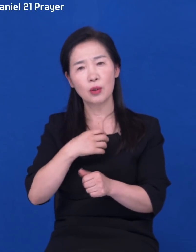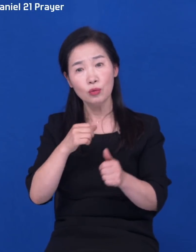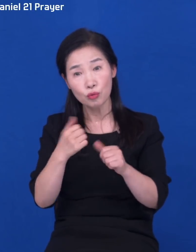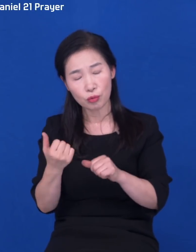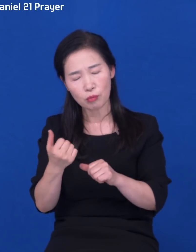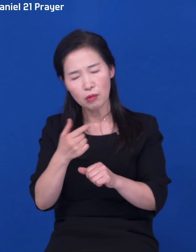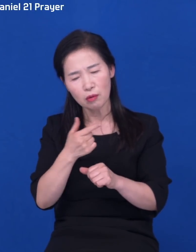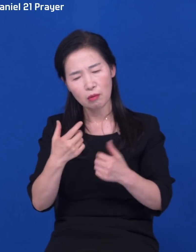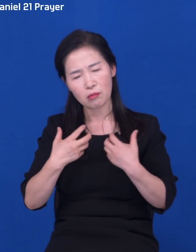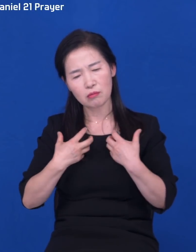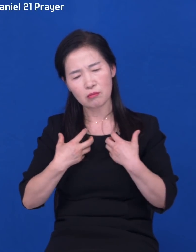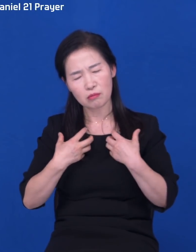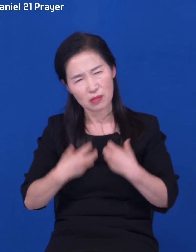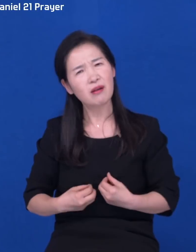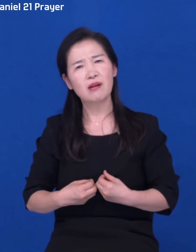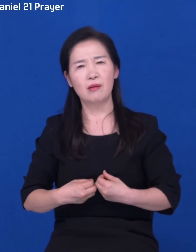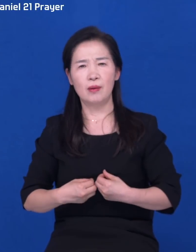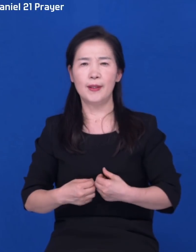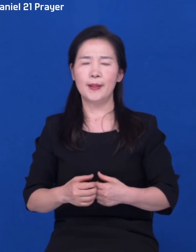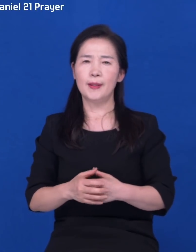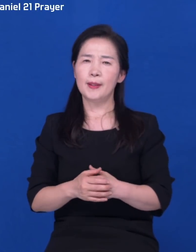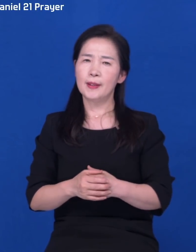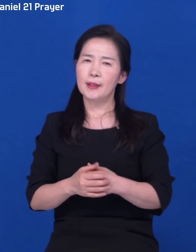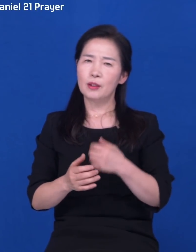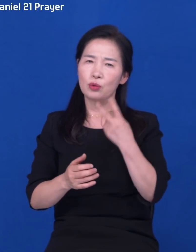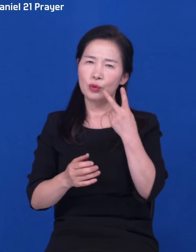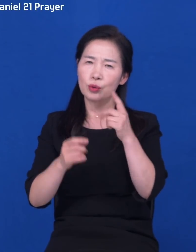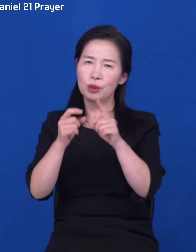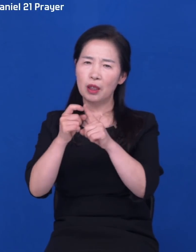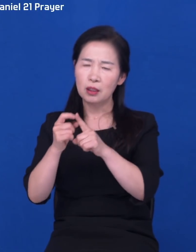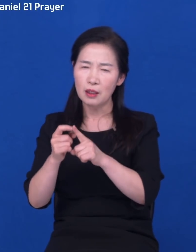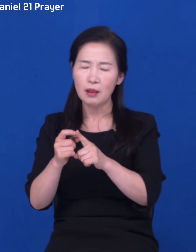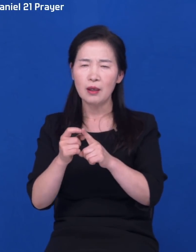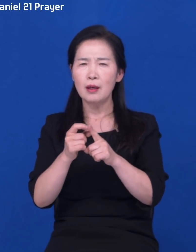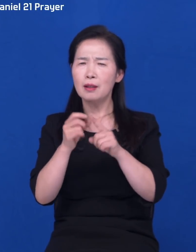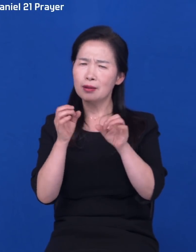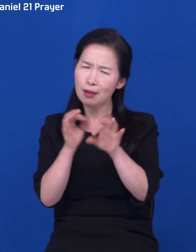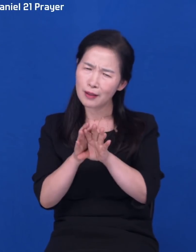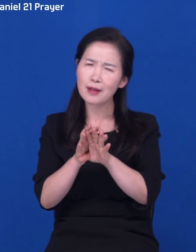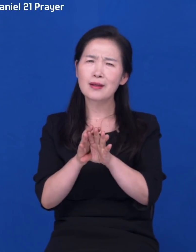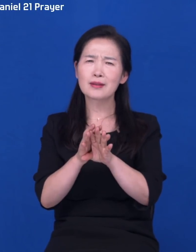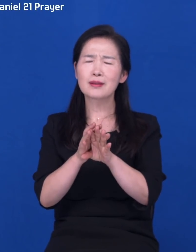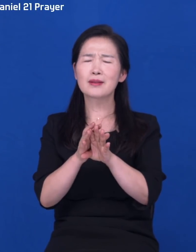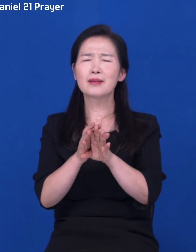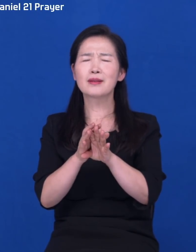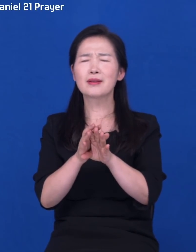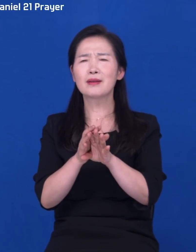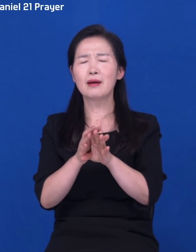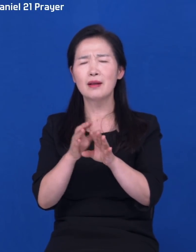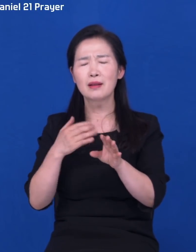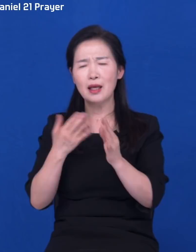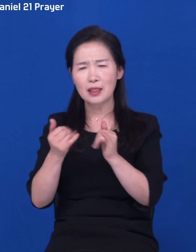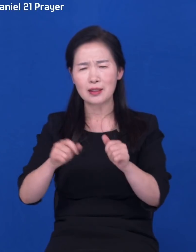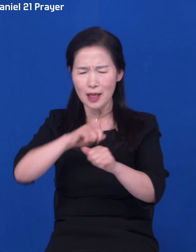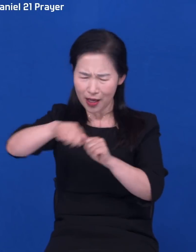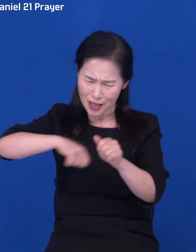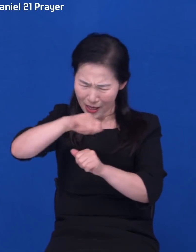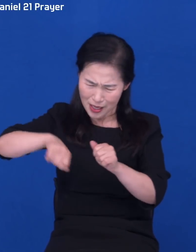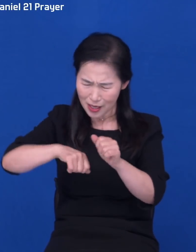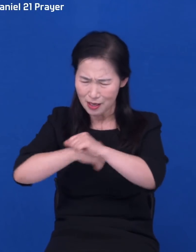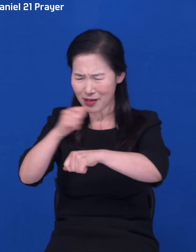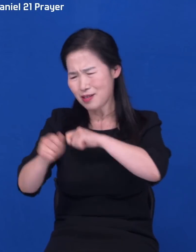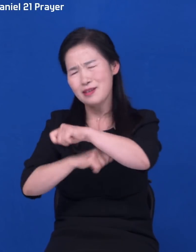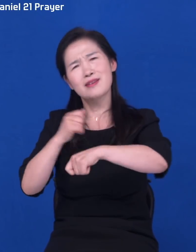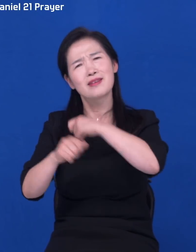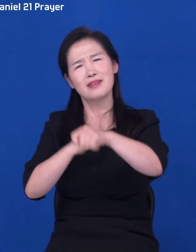절망이었어요. 그래서 이 두 단어가 내 인생에서 사라지기만을 바라는데 제 인생을 꽁꽁 묶고 있었죠. 병원